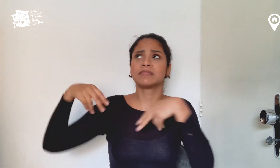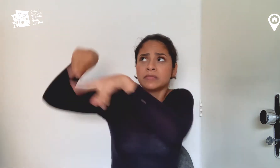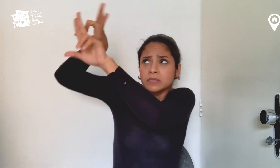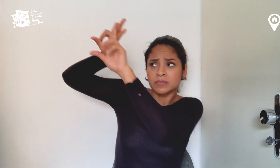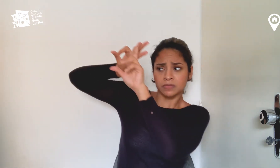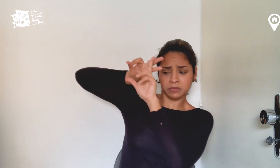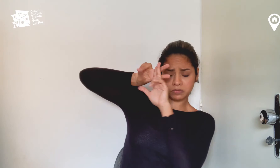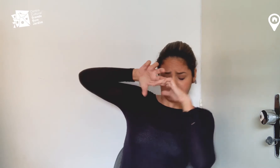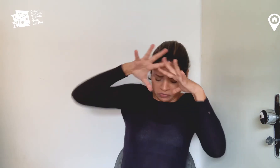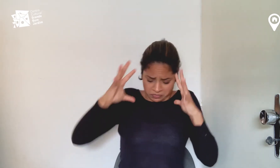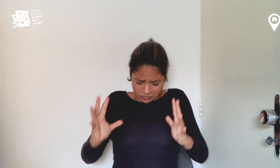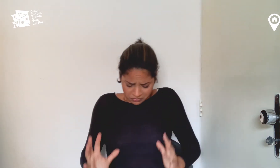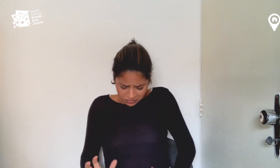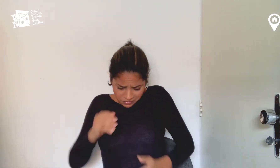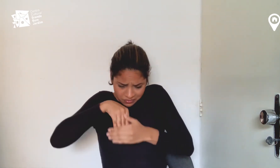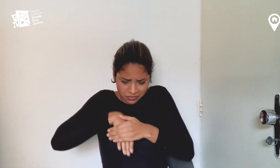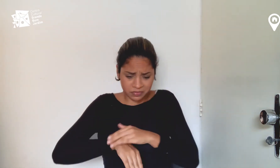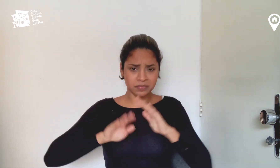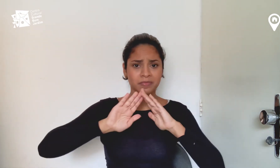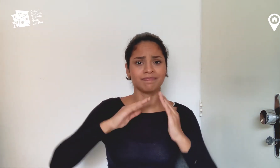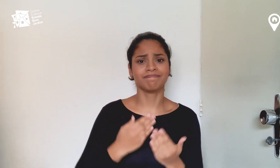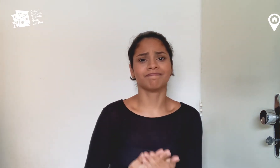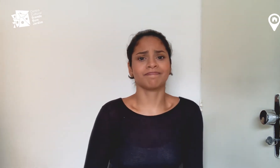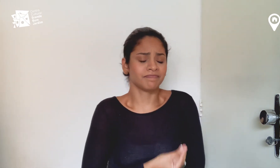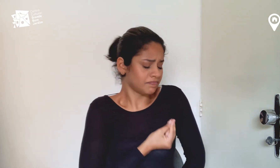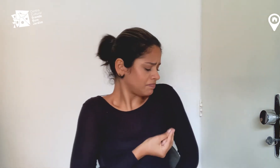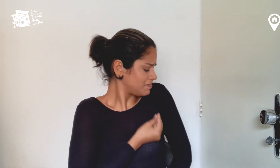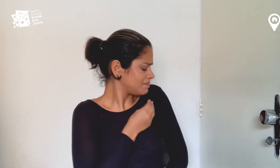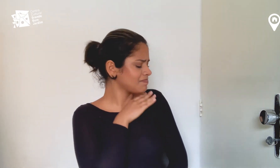preso numa gaiola de uma escola, que vida ruim,